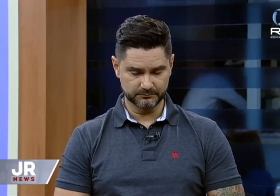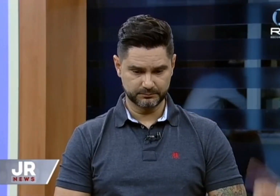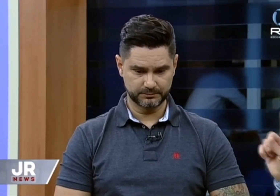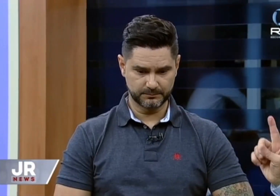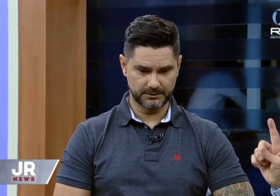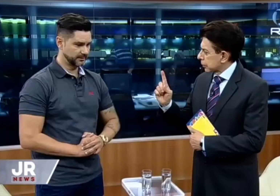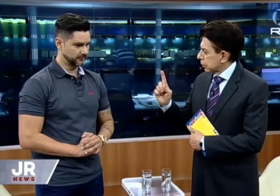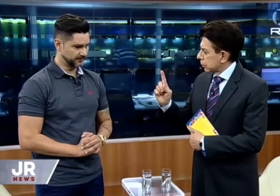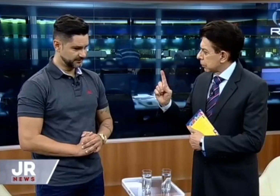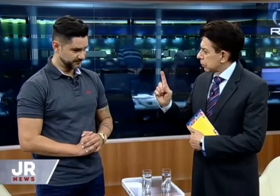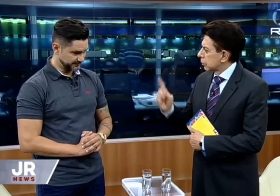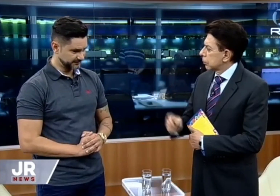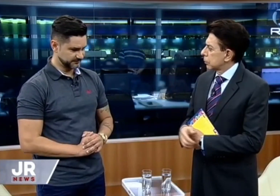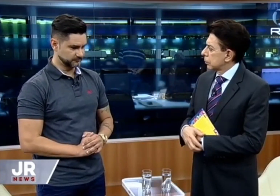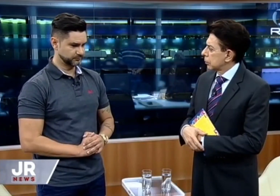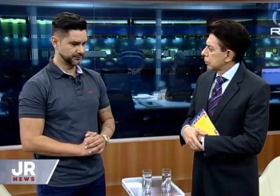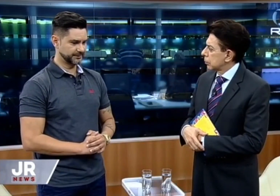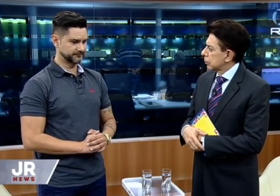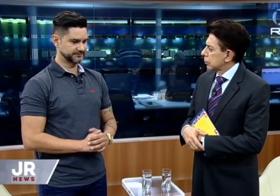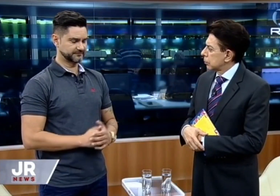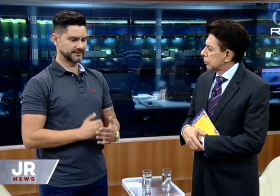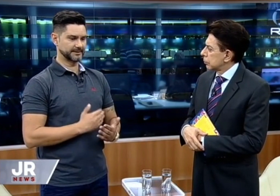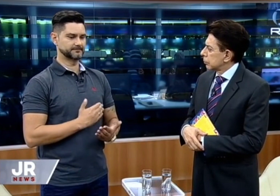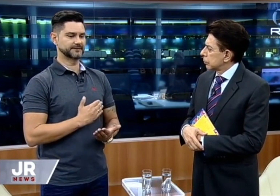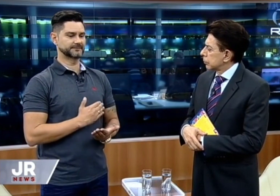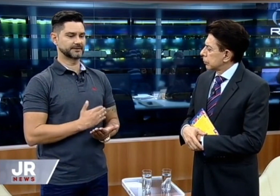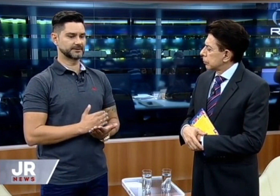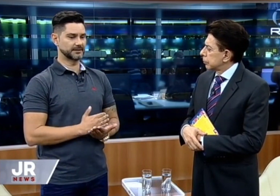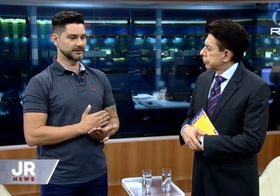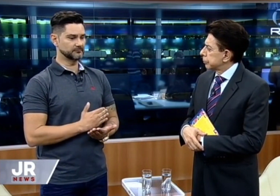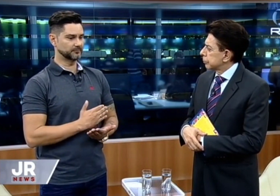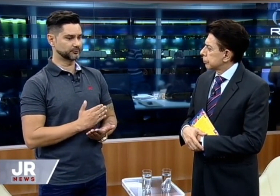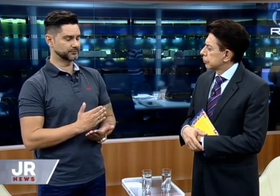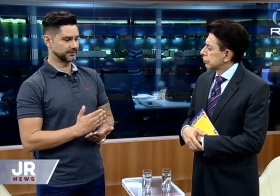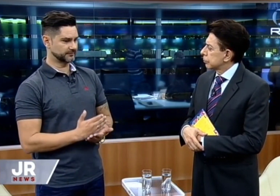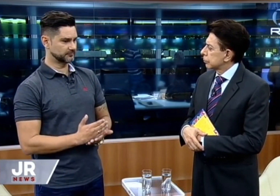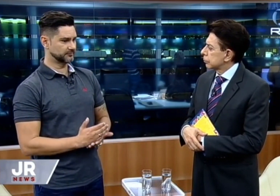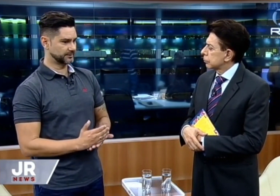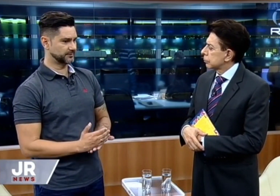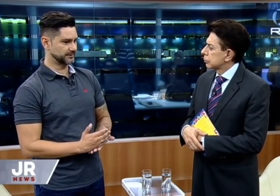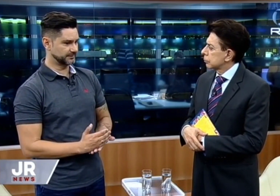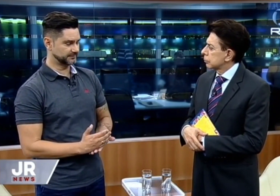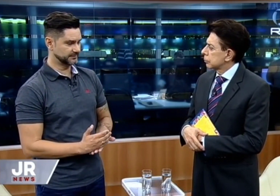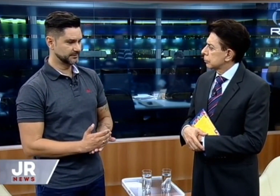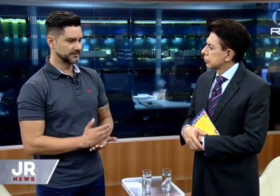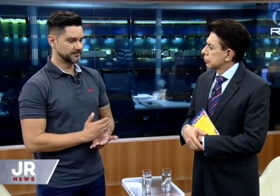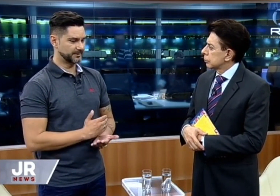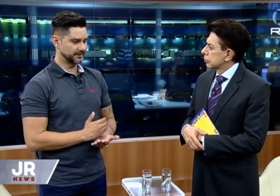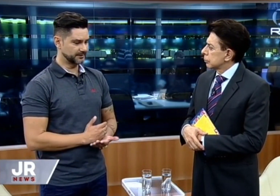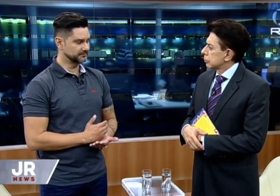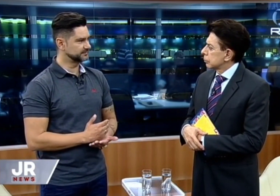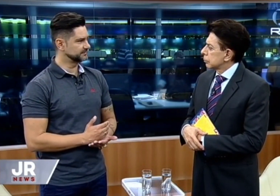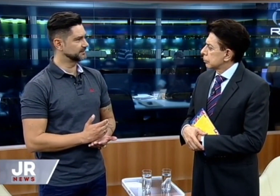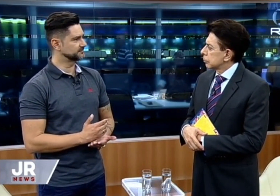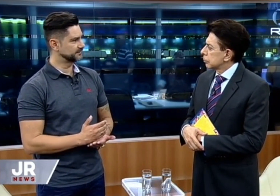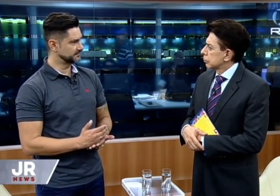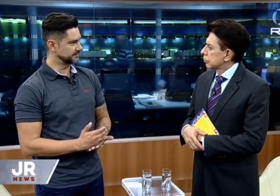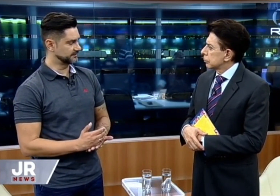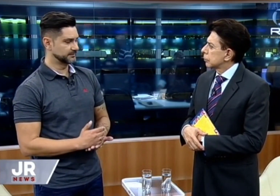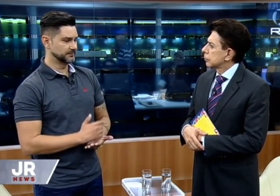É uma interpretação? É uma interpretação, porque você vai passar da língua portuguesa, quando alguém oraliza, para a língua de sinais brasileira.